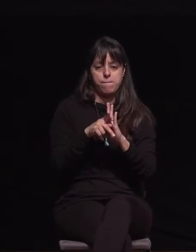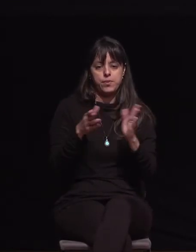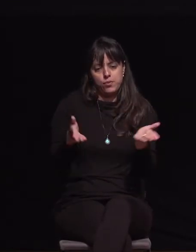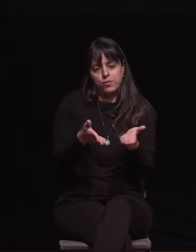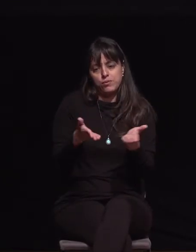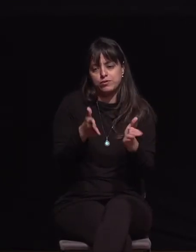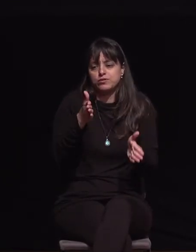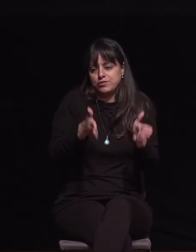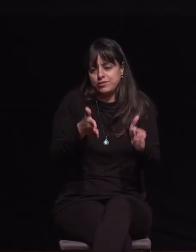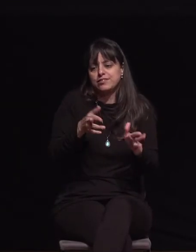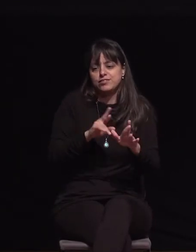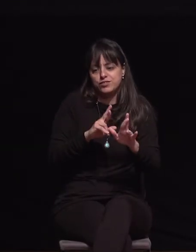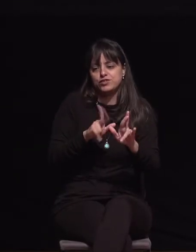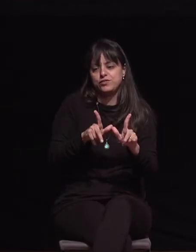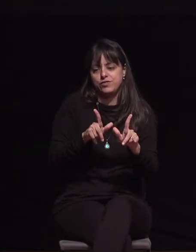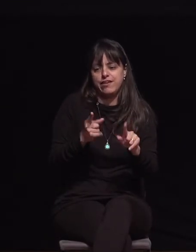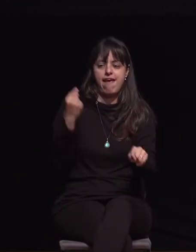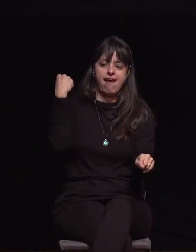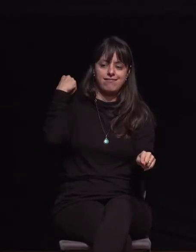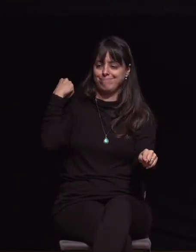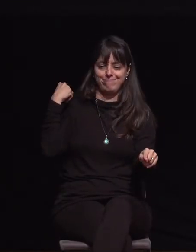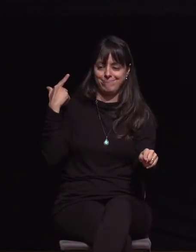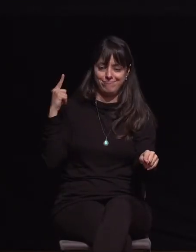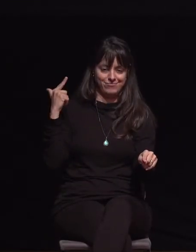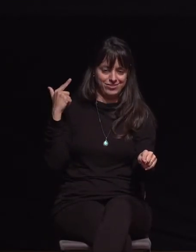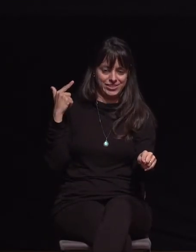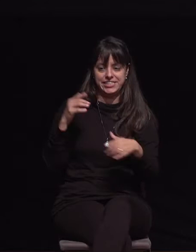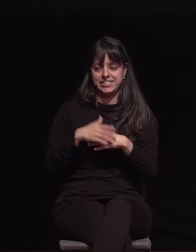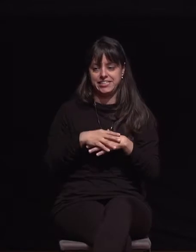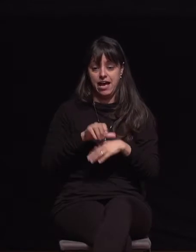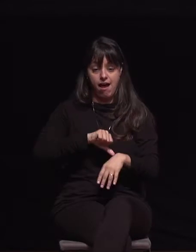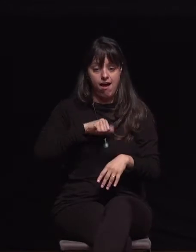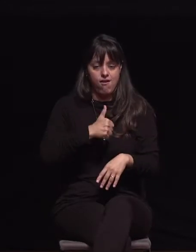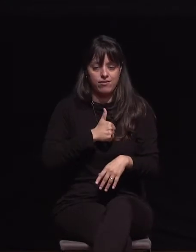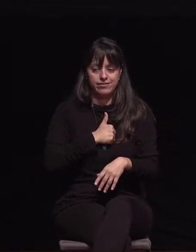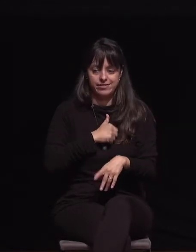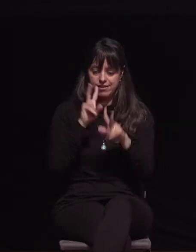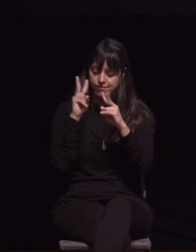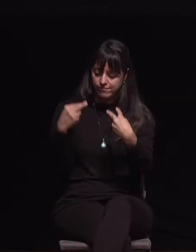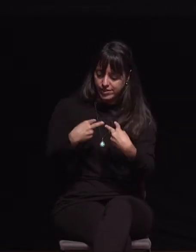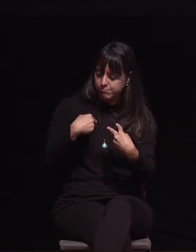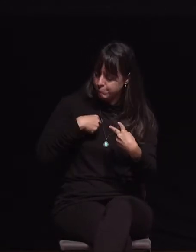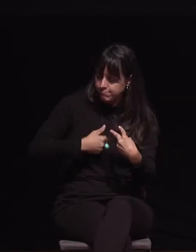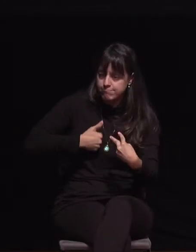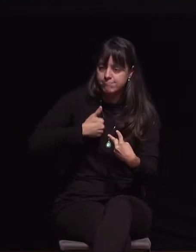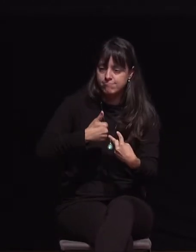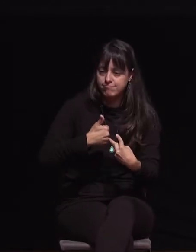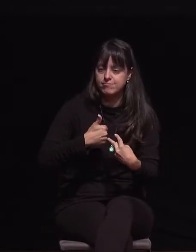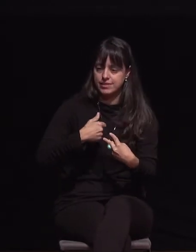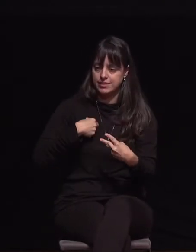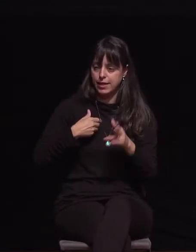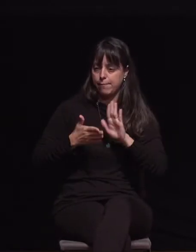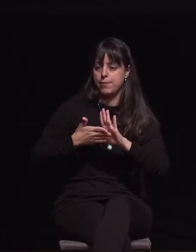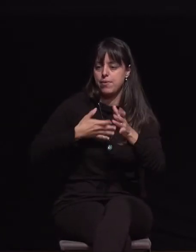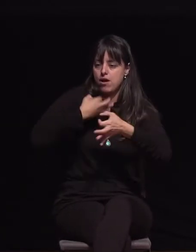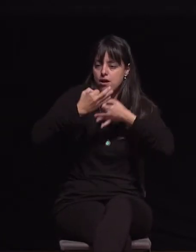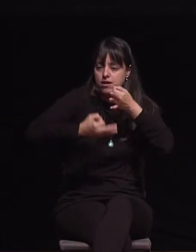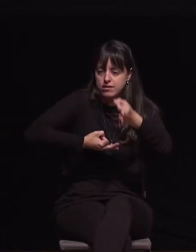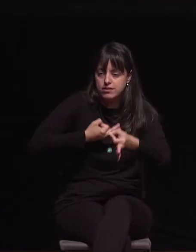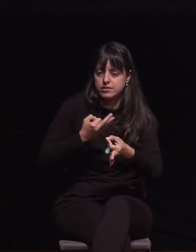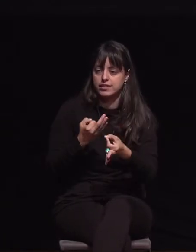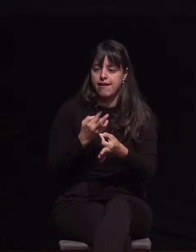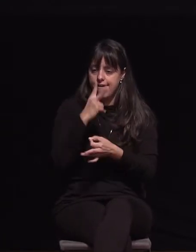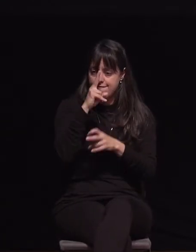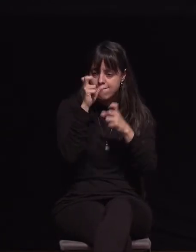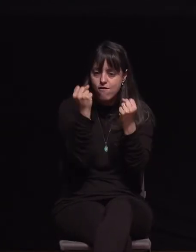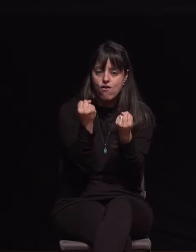muito importante. Isso eleva a autoestima, traz novas proposições, novas